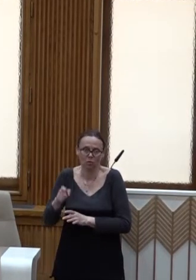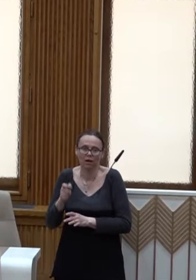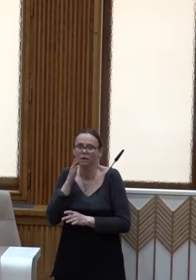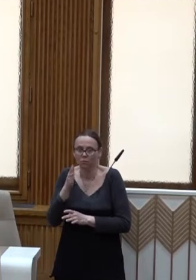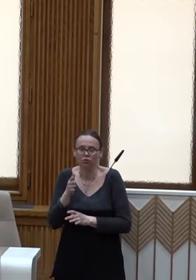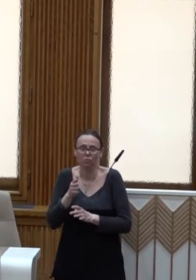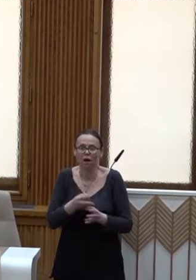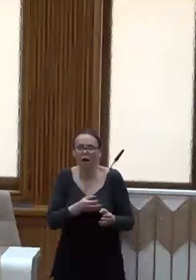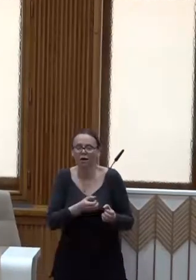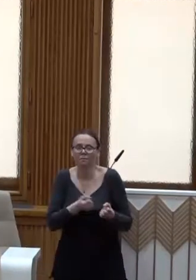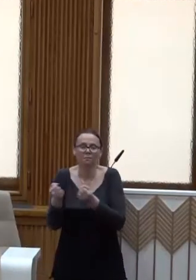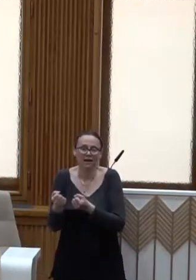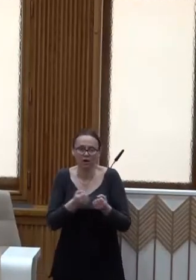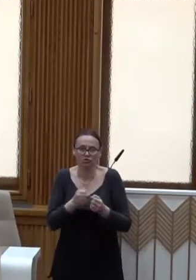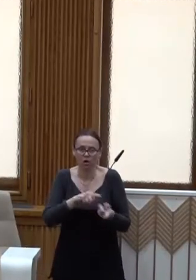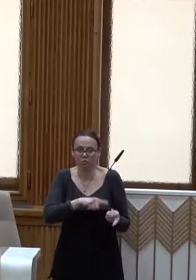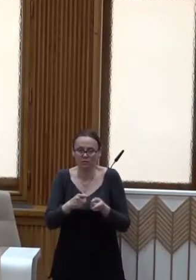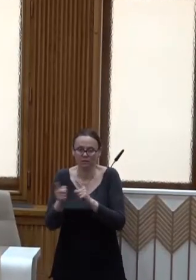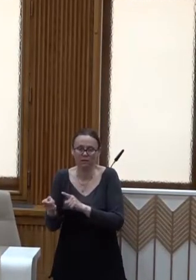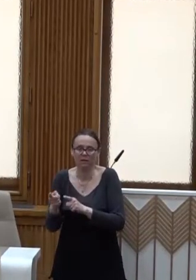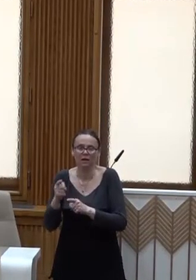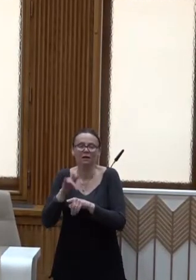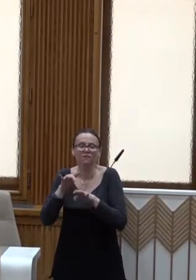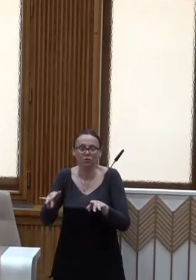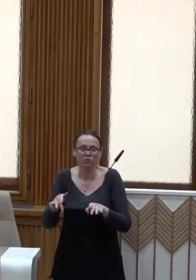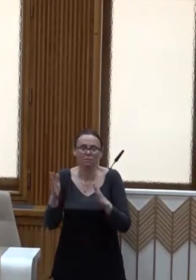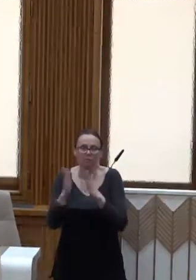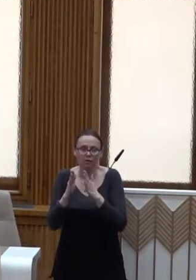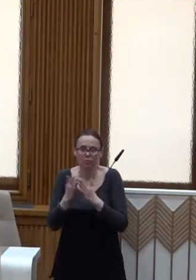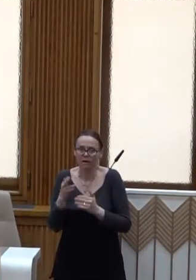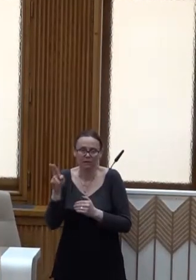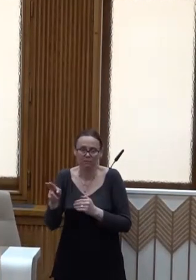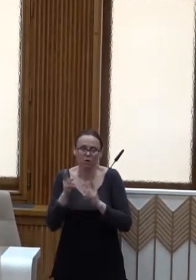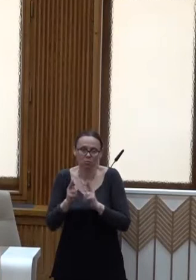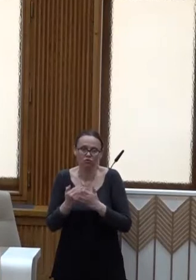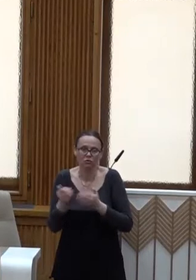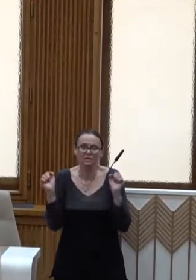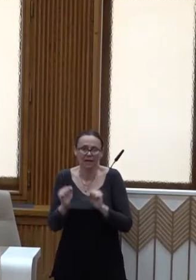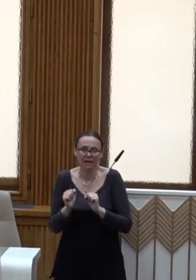pa prenašalci virusa, pa doma nimajo možnosti za resno izolacijo.